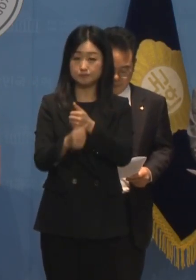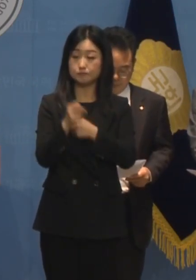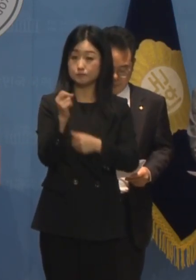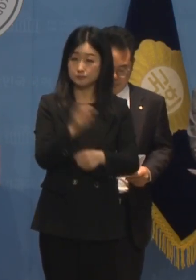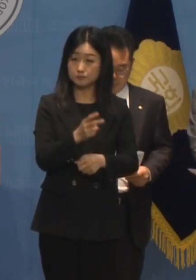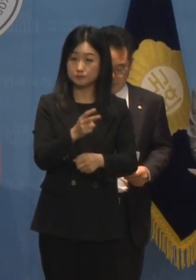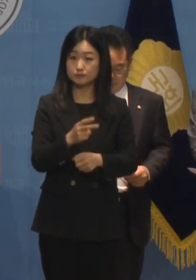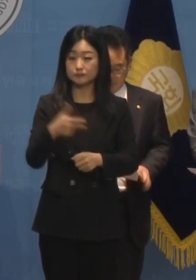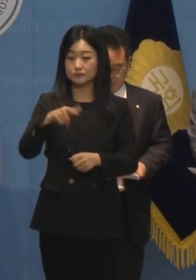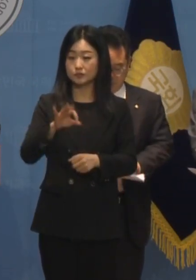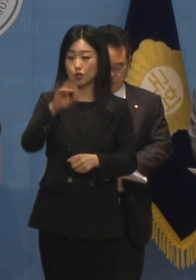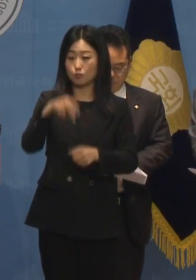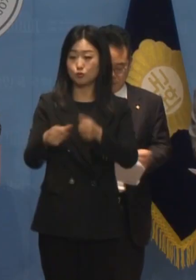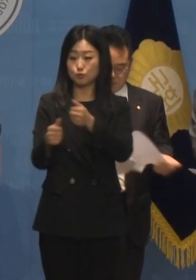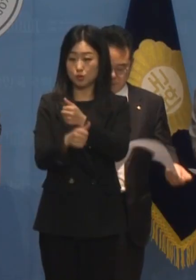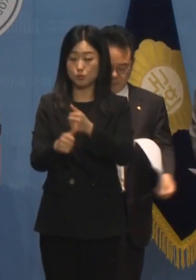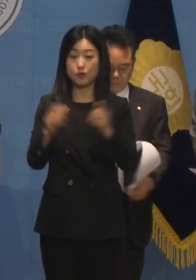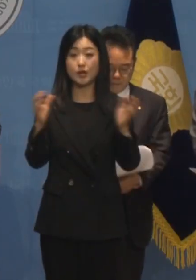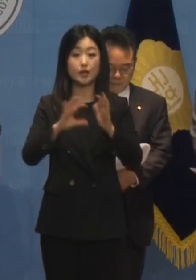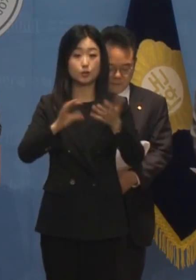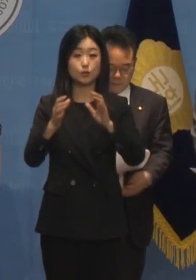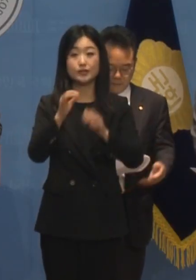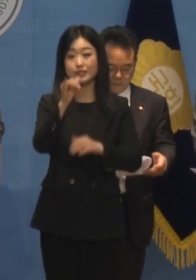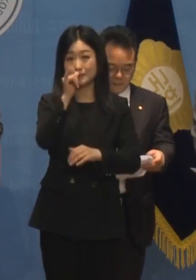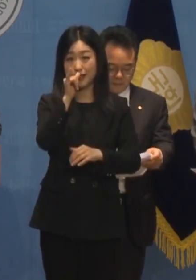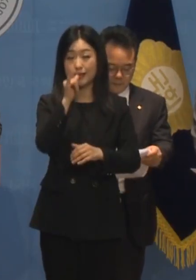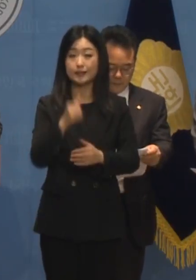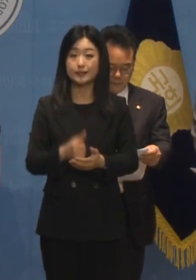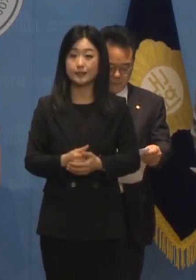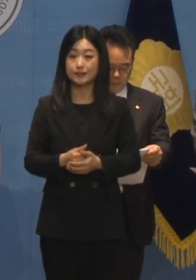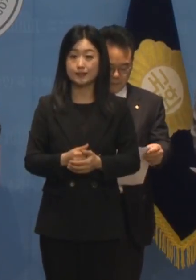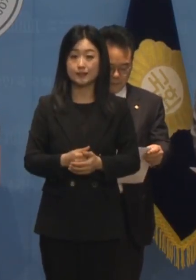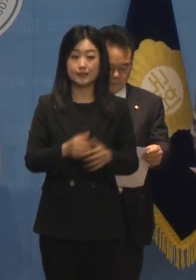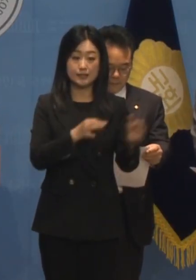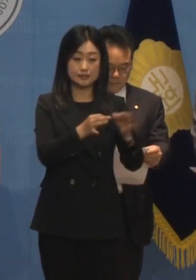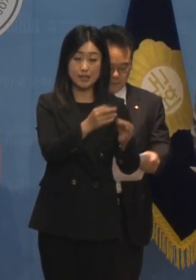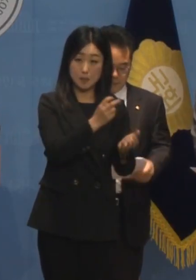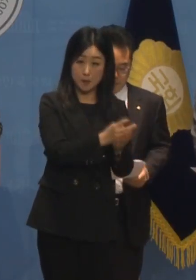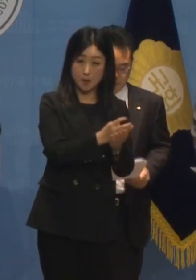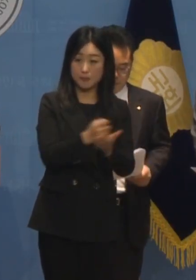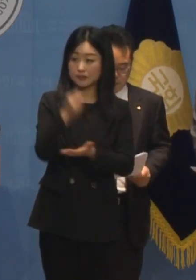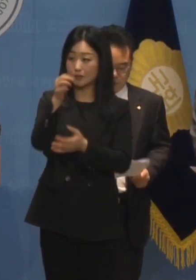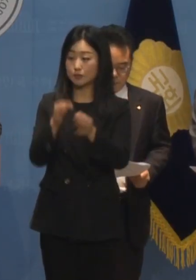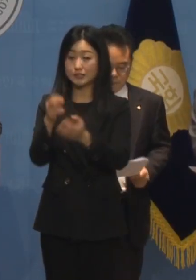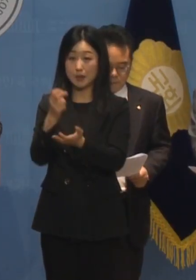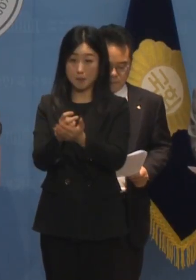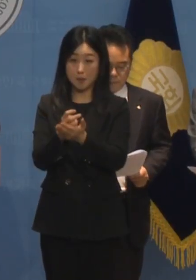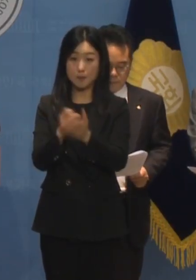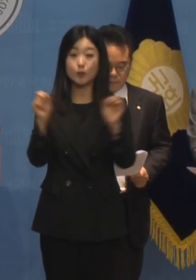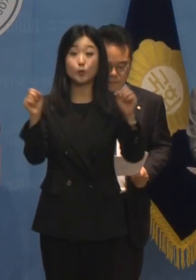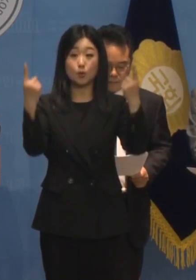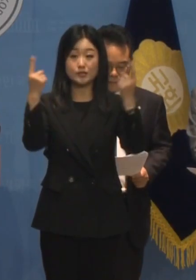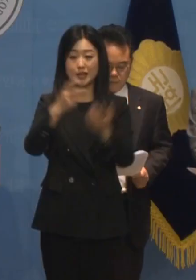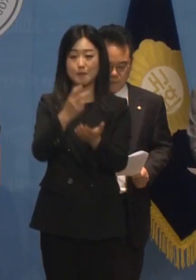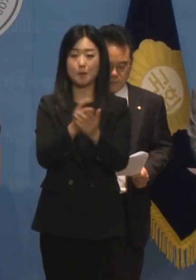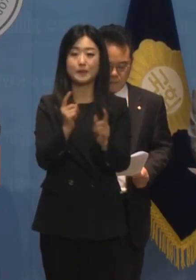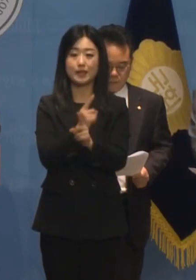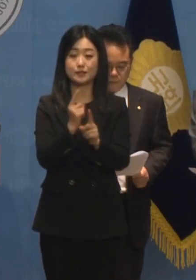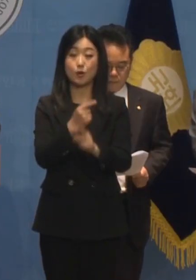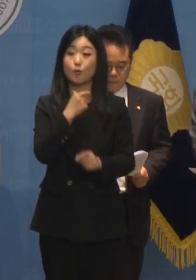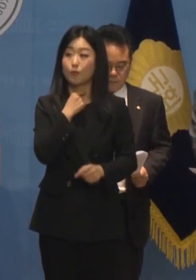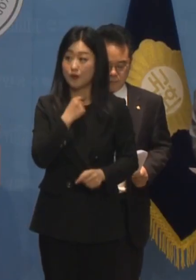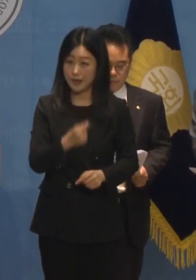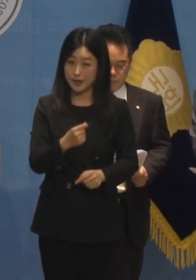법사위와 정무위에서 이 논의가 본격적으로 시작이 될 것입니다. 저희는 상법과 자본시장법이 함께 잘 개정돼서